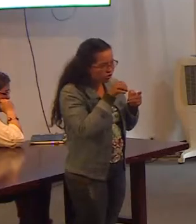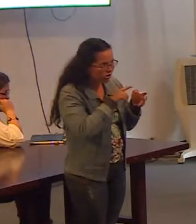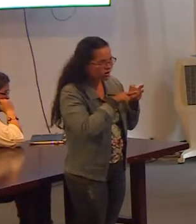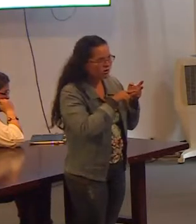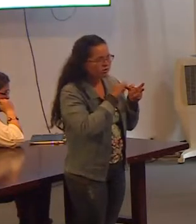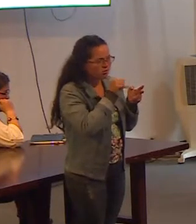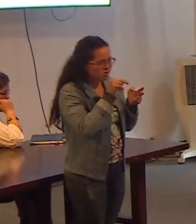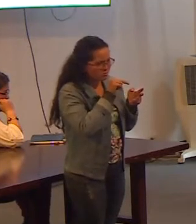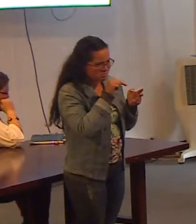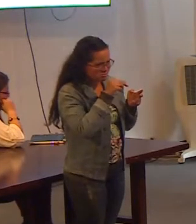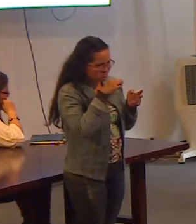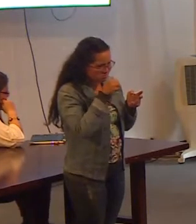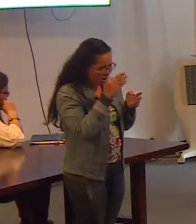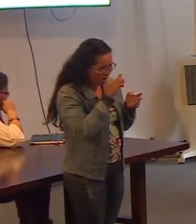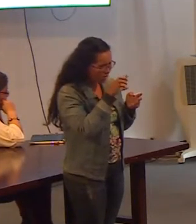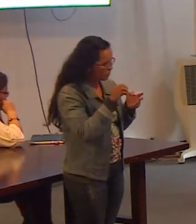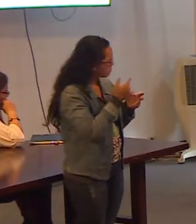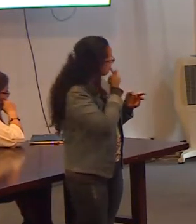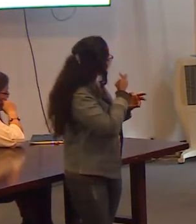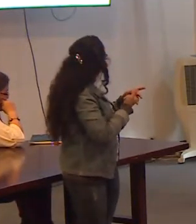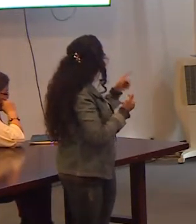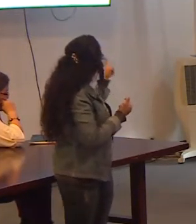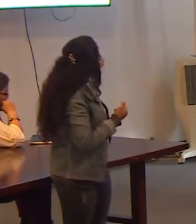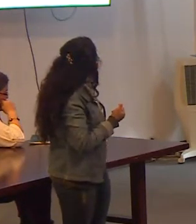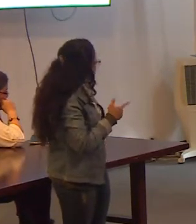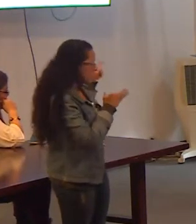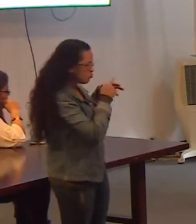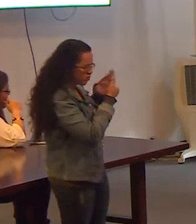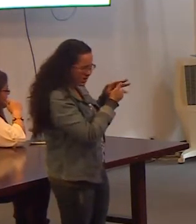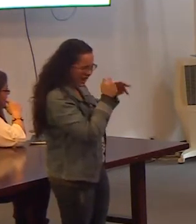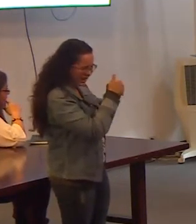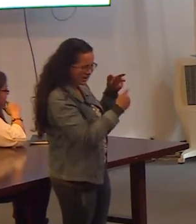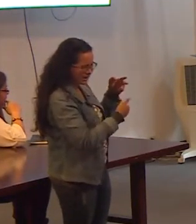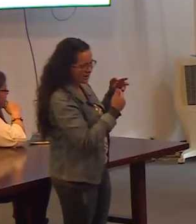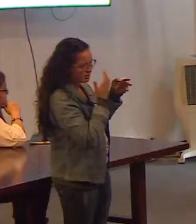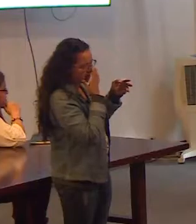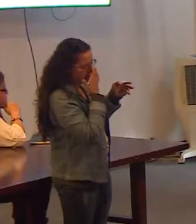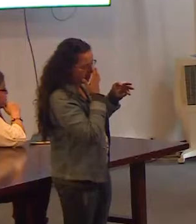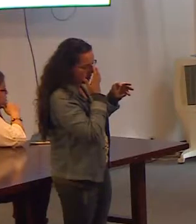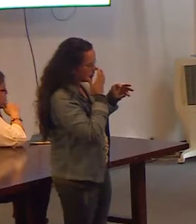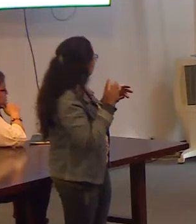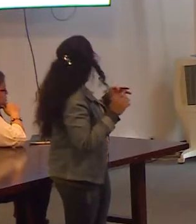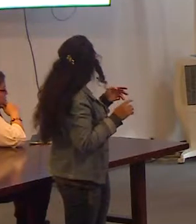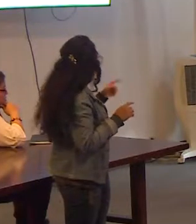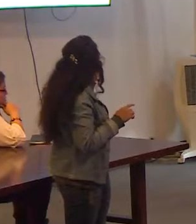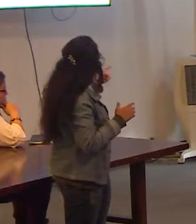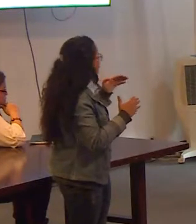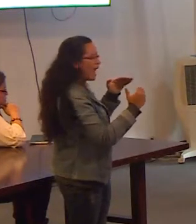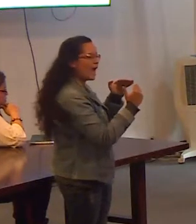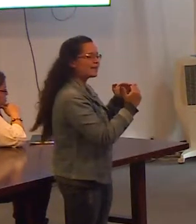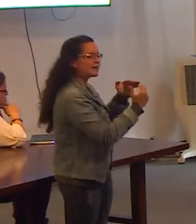Como pueden observar en la diapositiva, solo mencionamos tres de ellas, ya que por